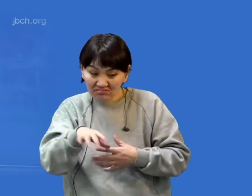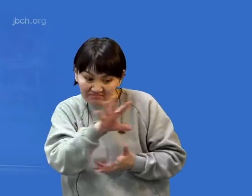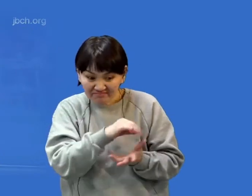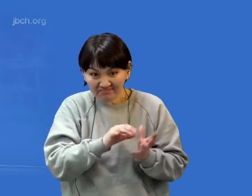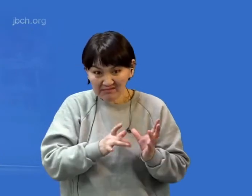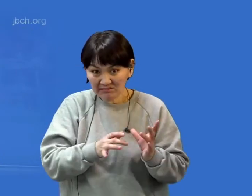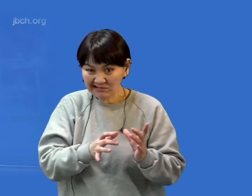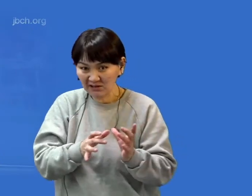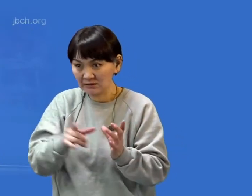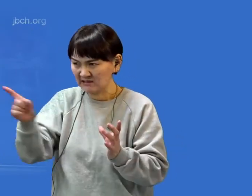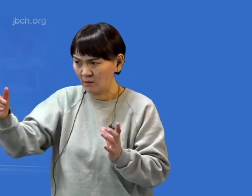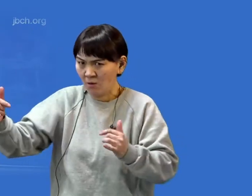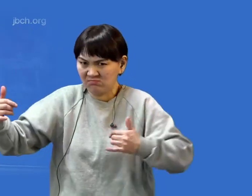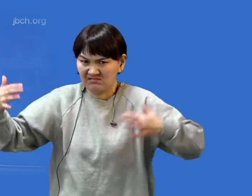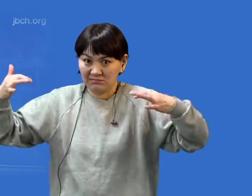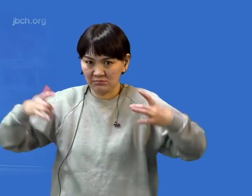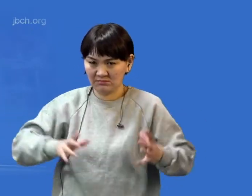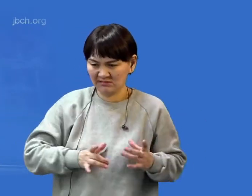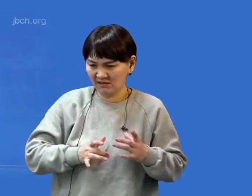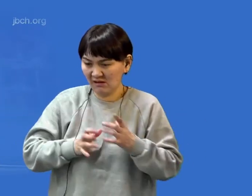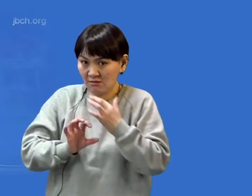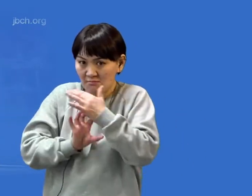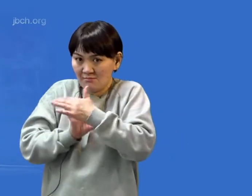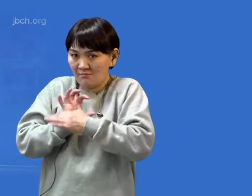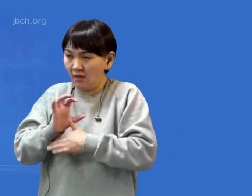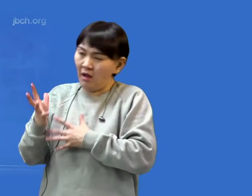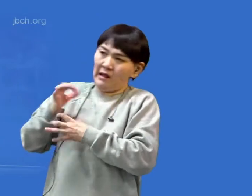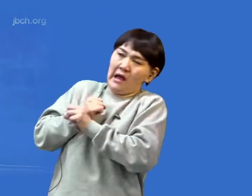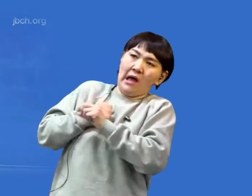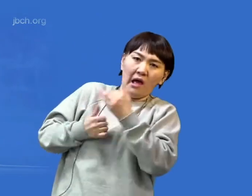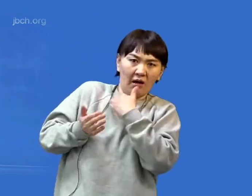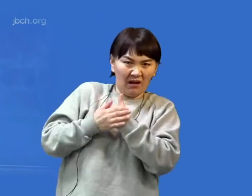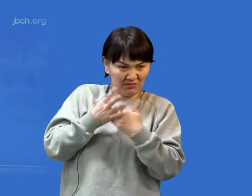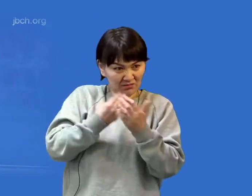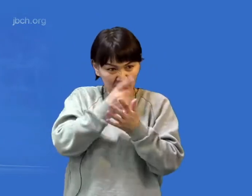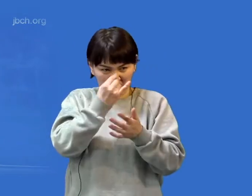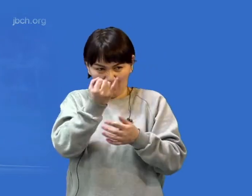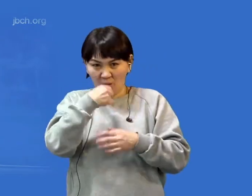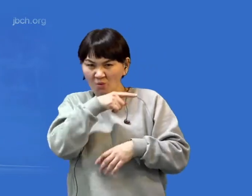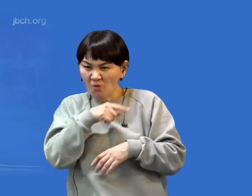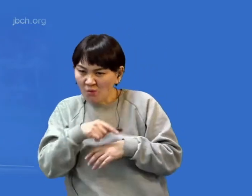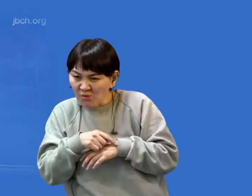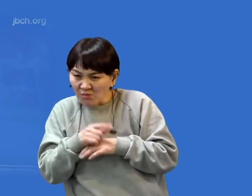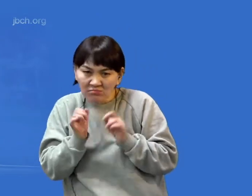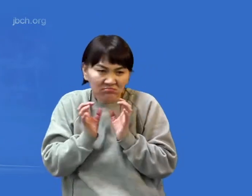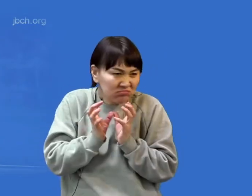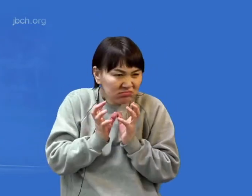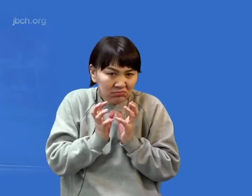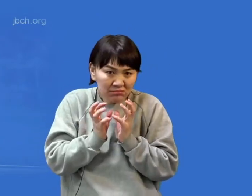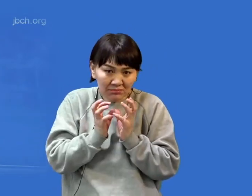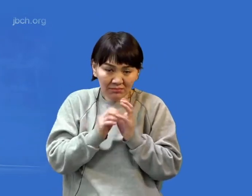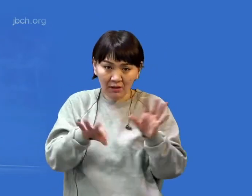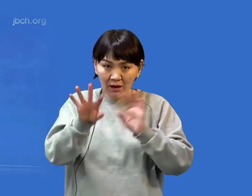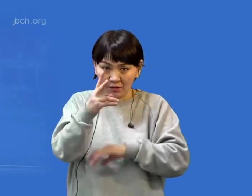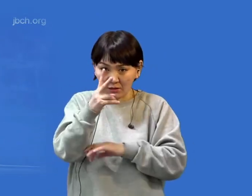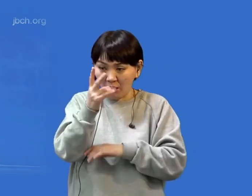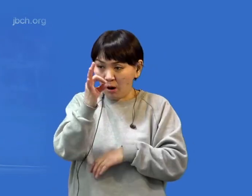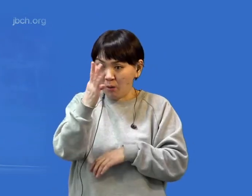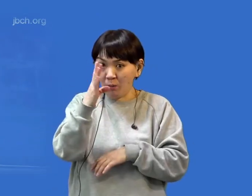тийш авчирсан юм шиг байна юу гэж тээ. Гү тэгээд 12